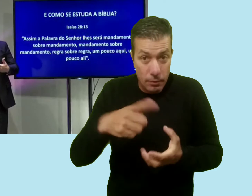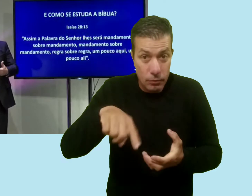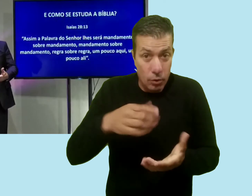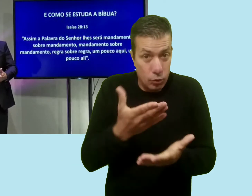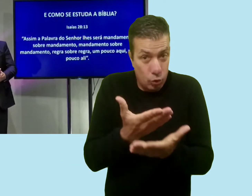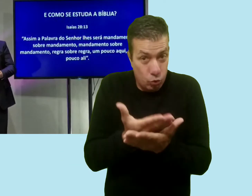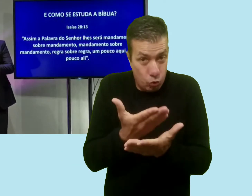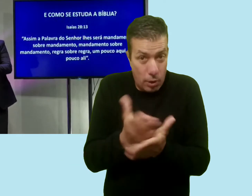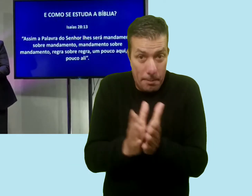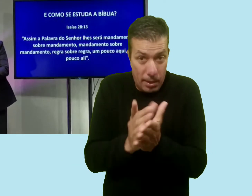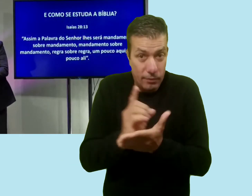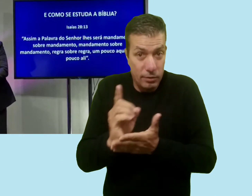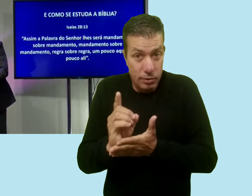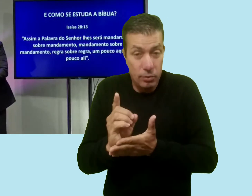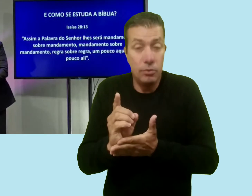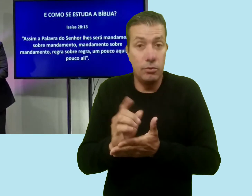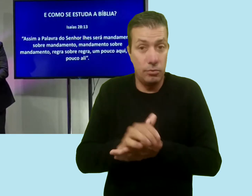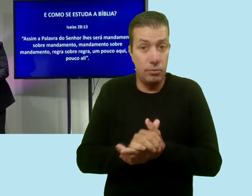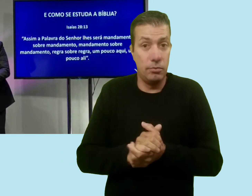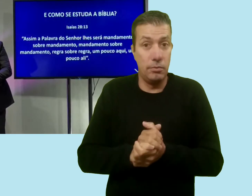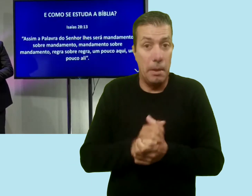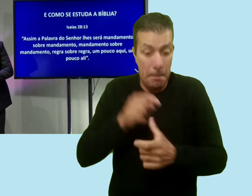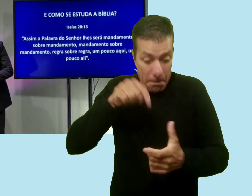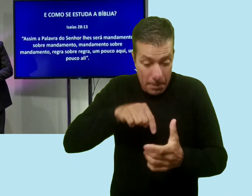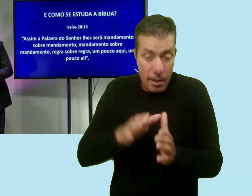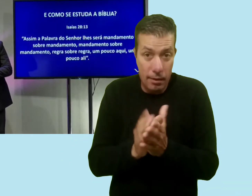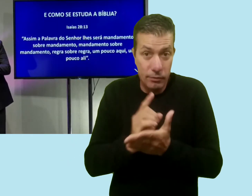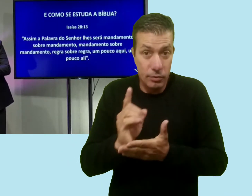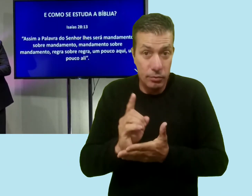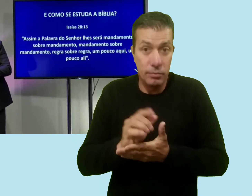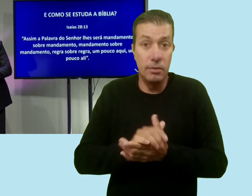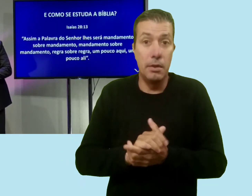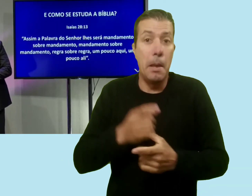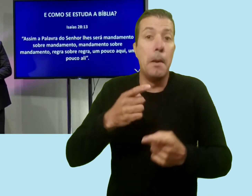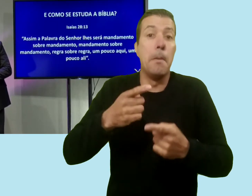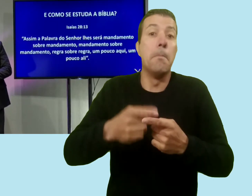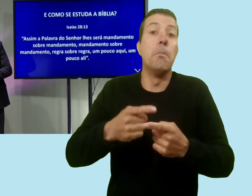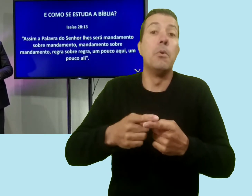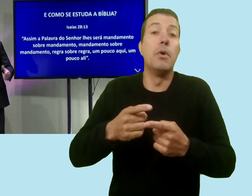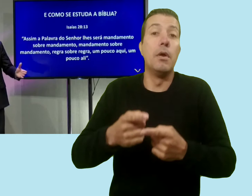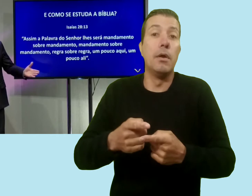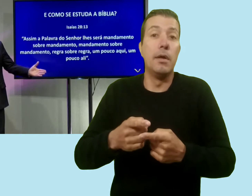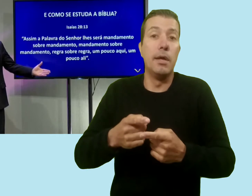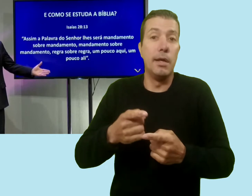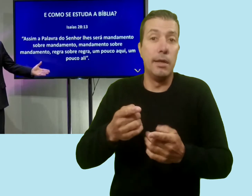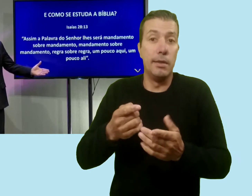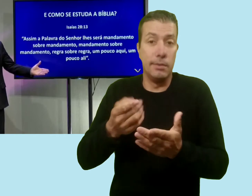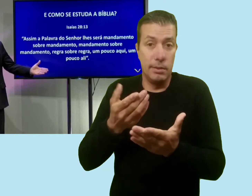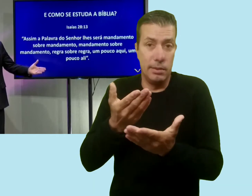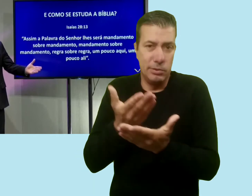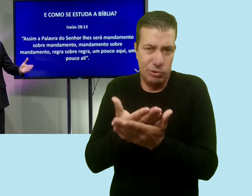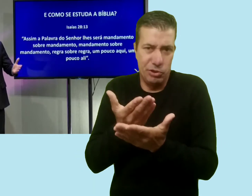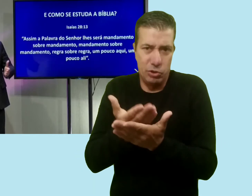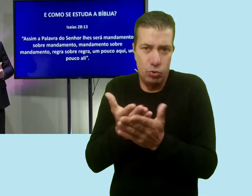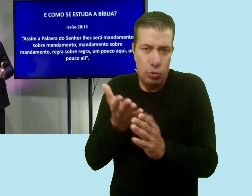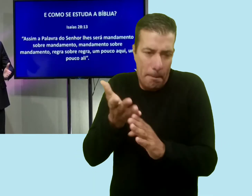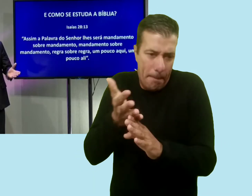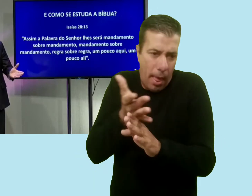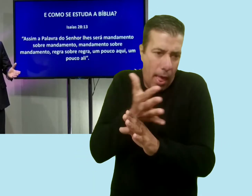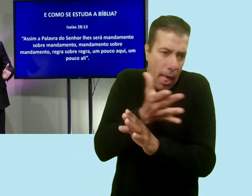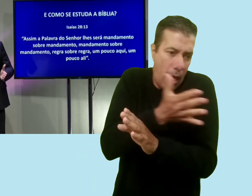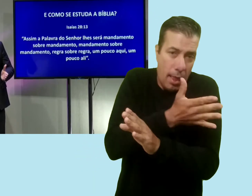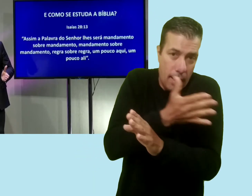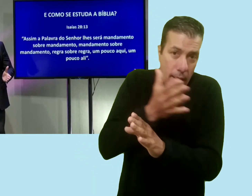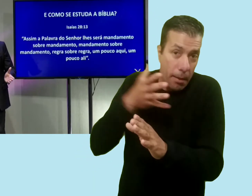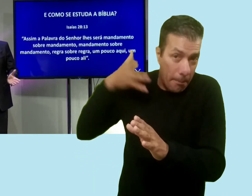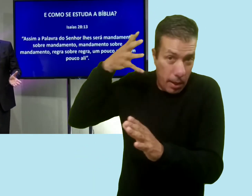Vamos começar a estudar a Bíblia agora, pela Bíblia, porque essas aulas primeiras, essas